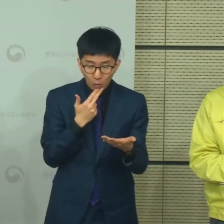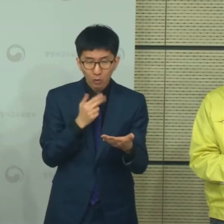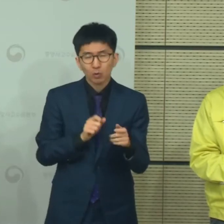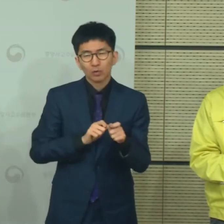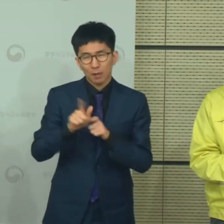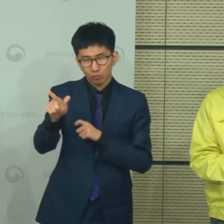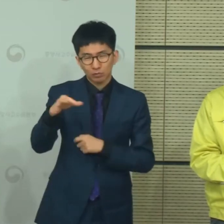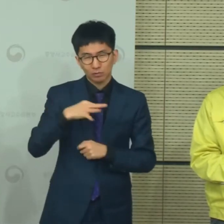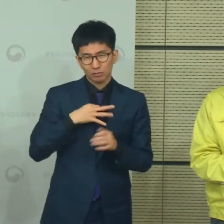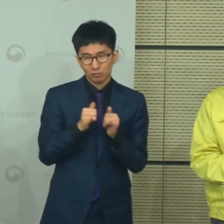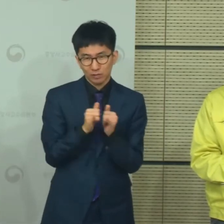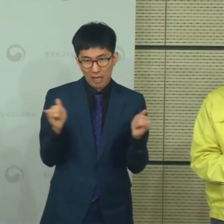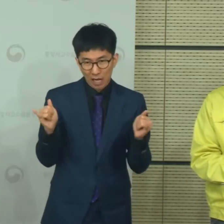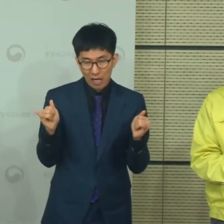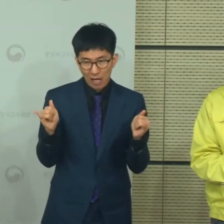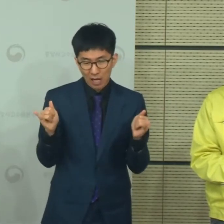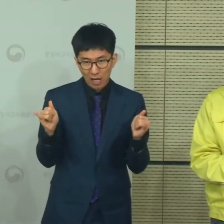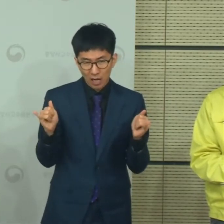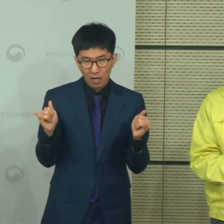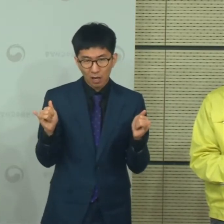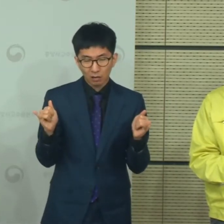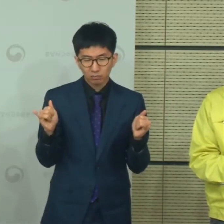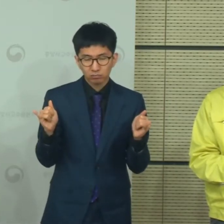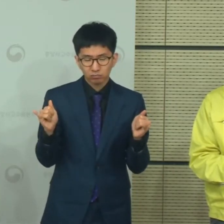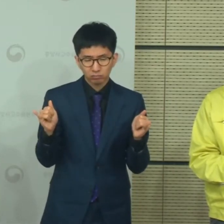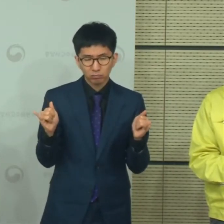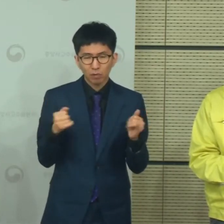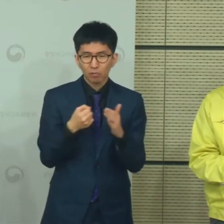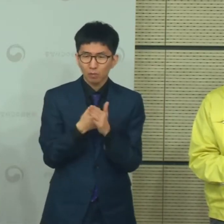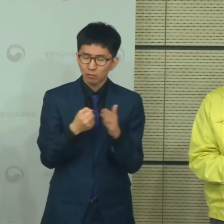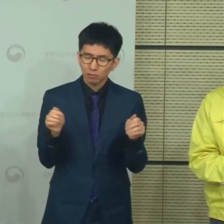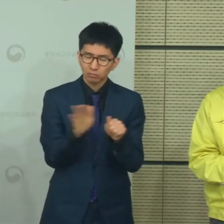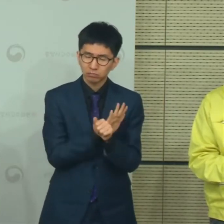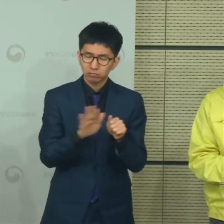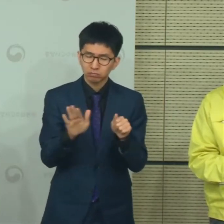수급자이면서 처치를 제대로 받지 못해서 상황이 이렇게 됐다라는 지적이